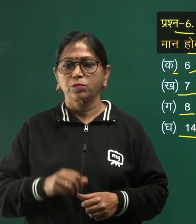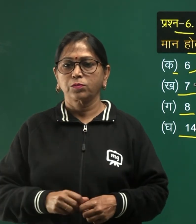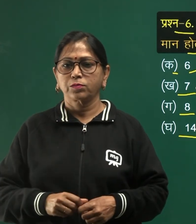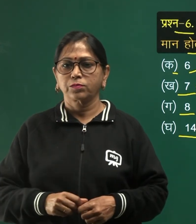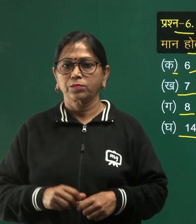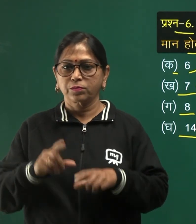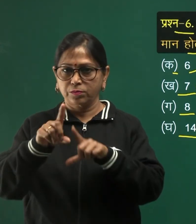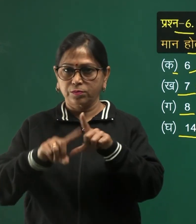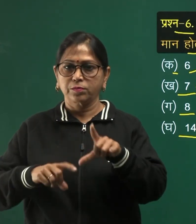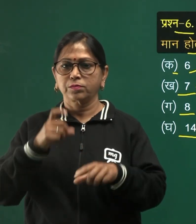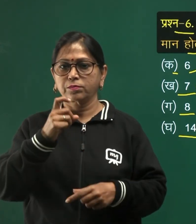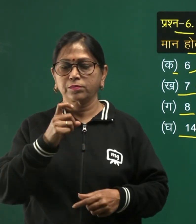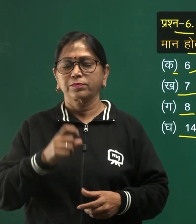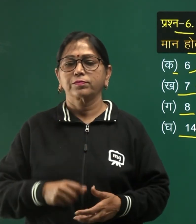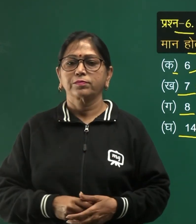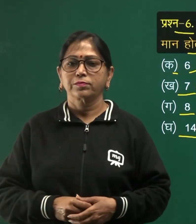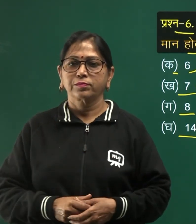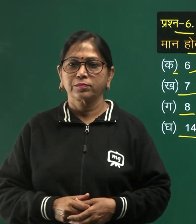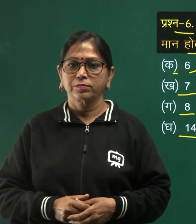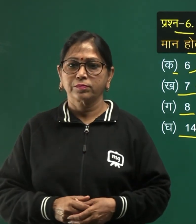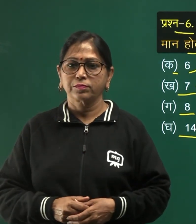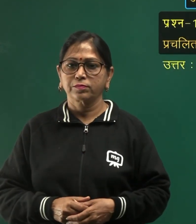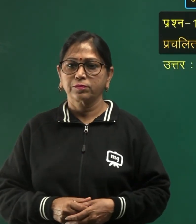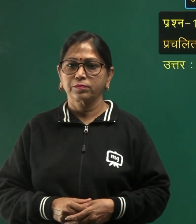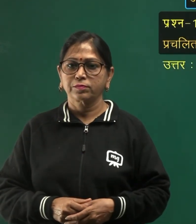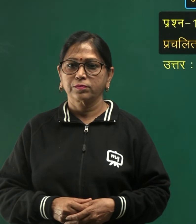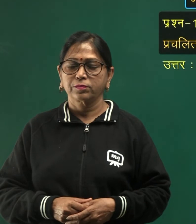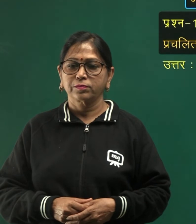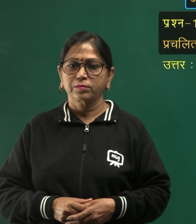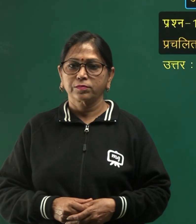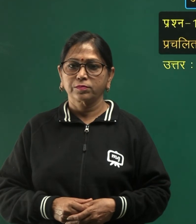सेक्टर नंबर दो सात